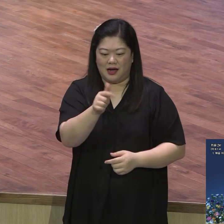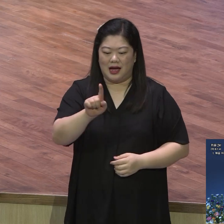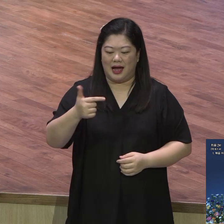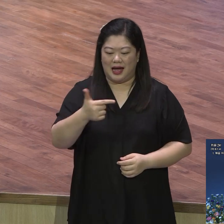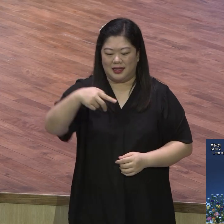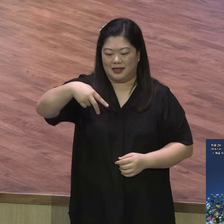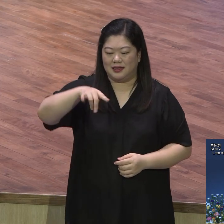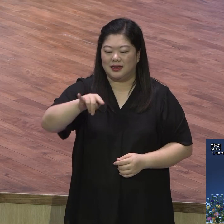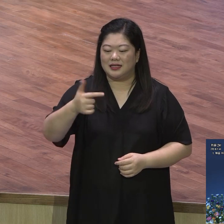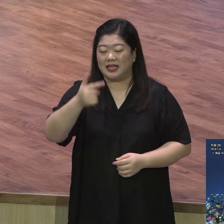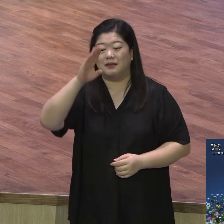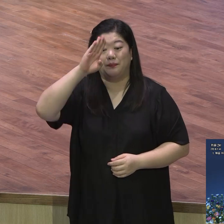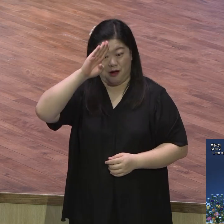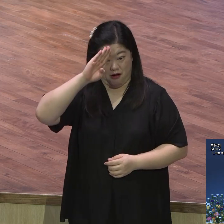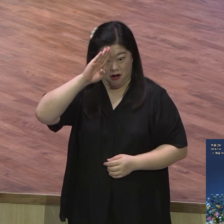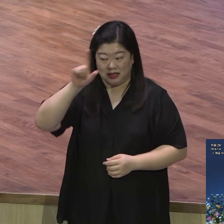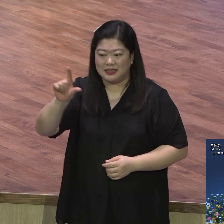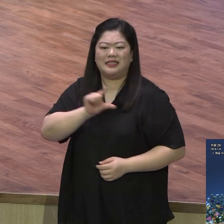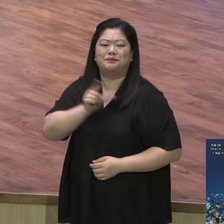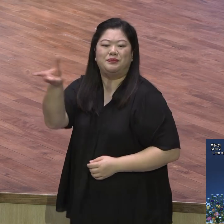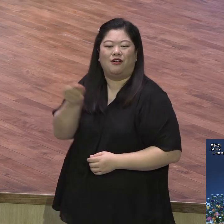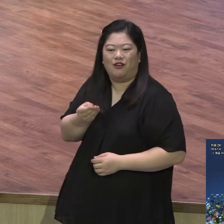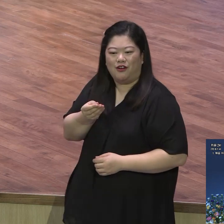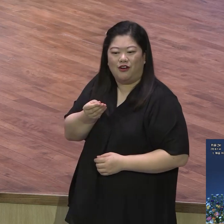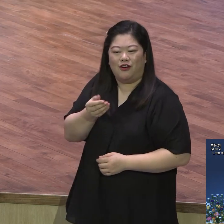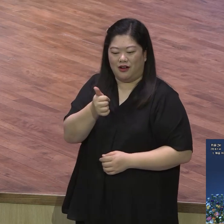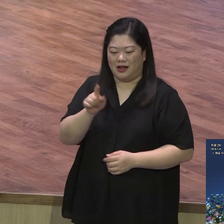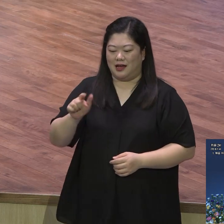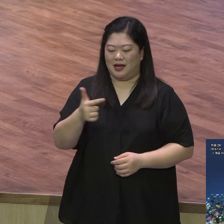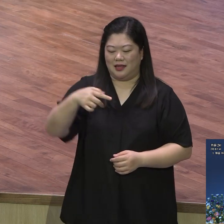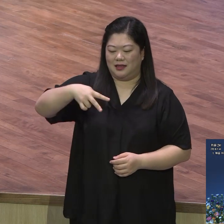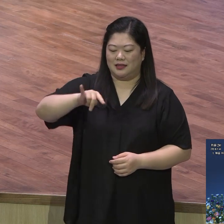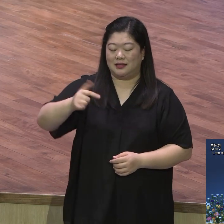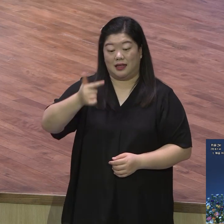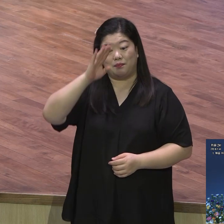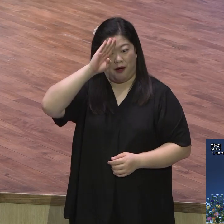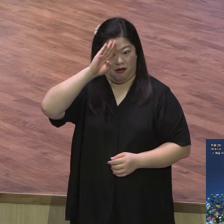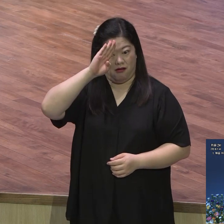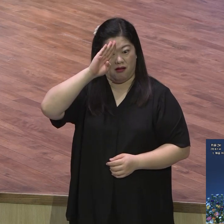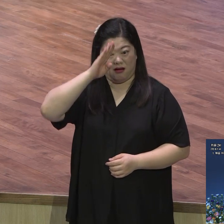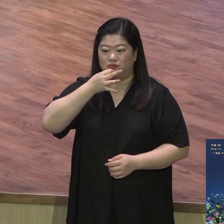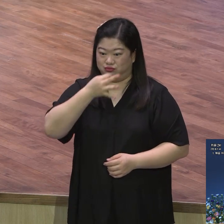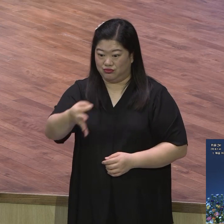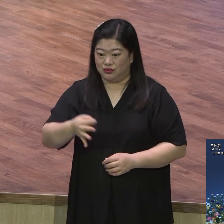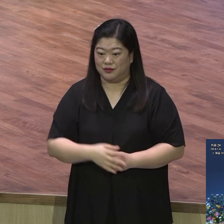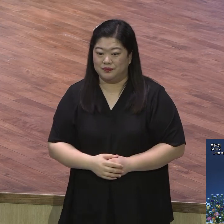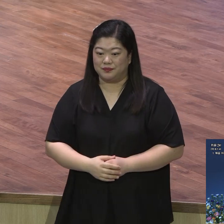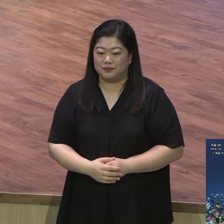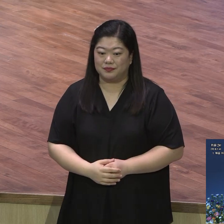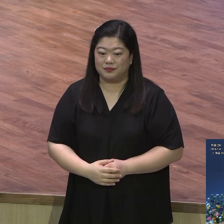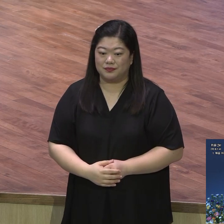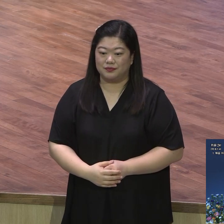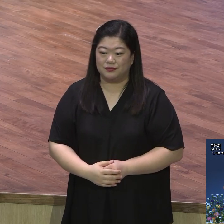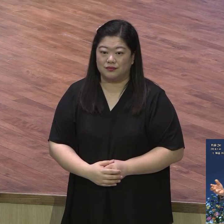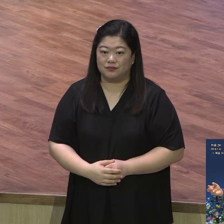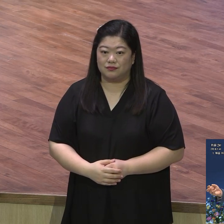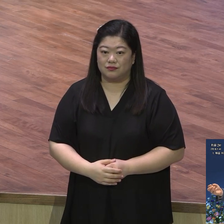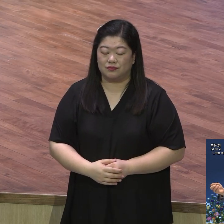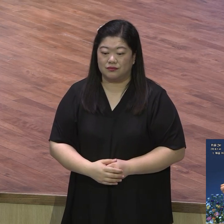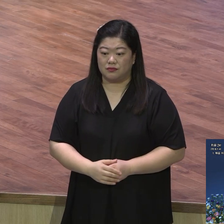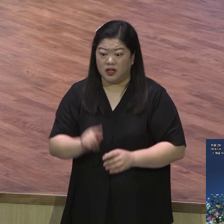해서 요즘 한선병이라 그렇게 말을 합니다. 본문을 보면 단순하게 읽으면 한